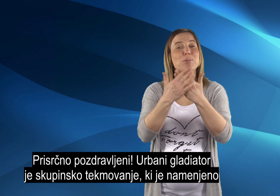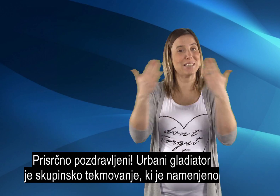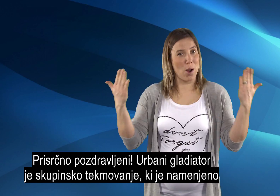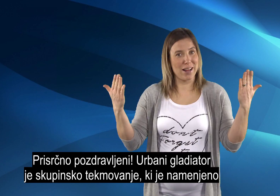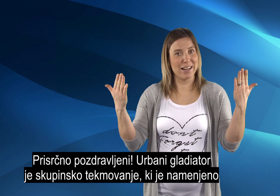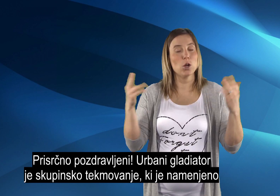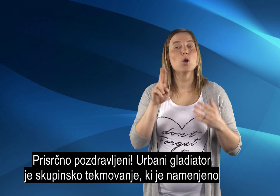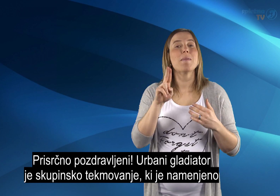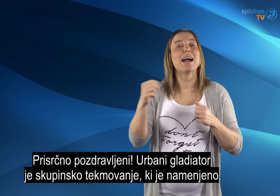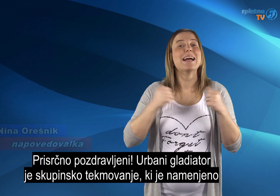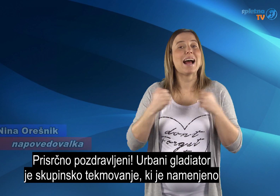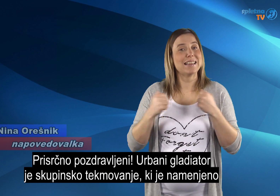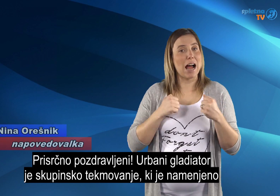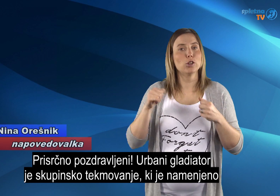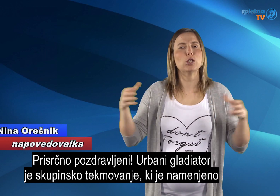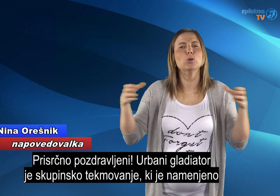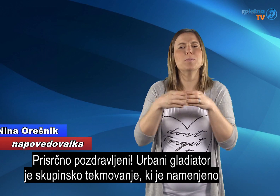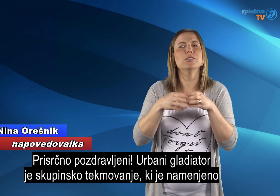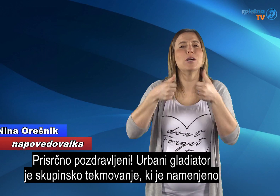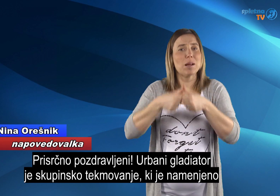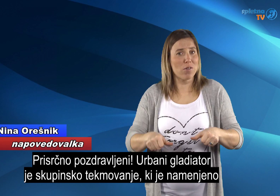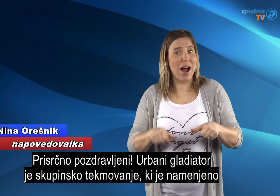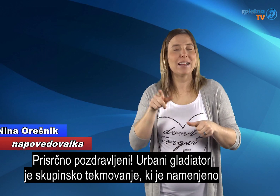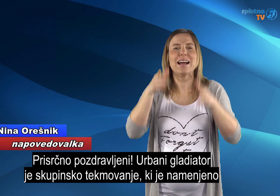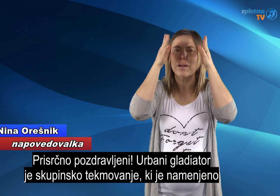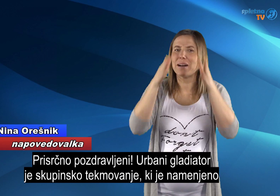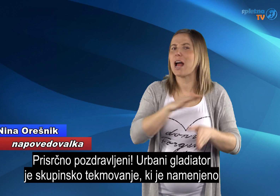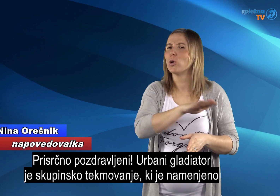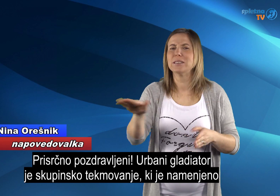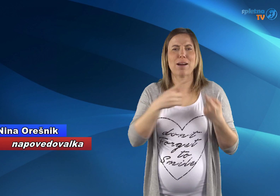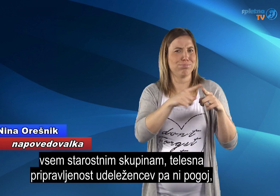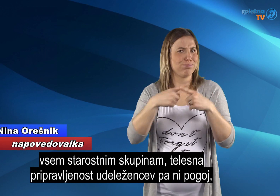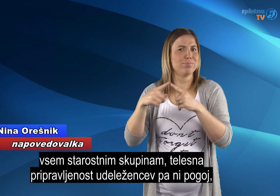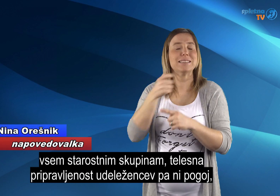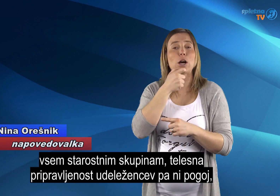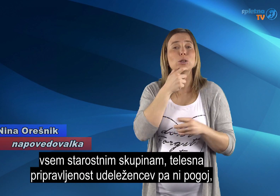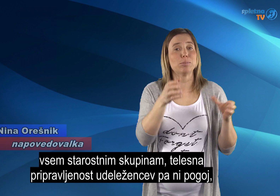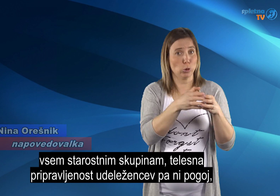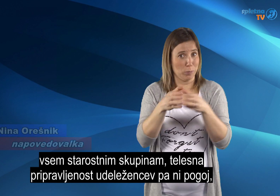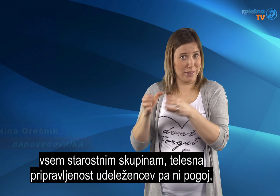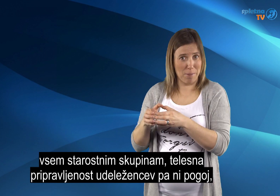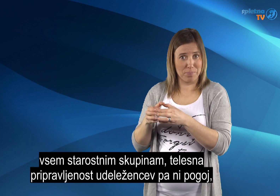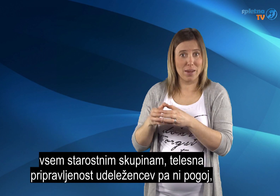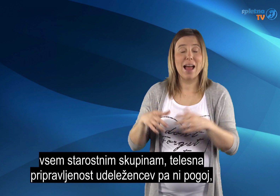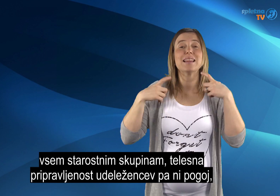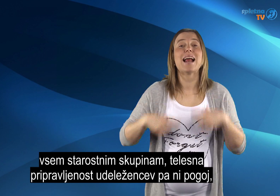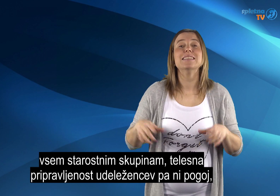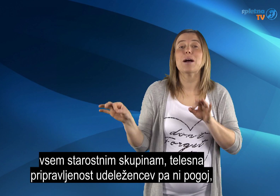Prisrčno pozdravljeni. Urbani gladiator je skupinsko tekmovanje, ki je namenjeno vsem starostnim skupinam.